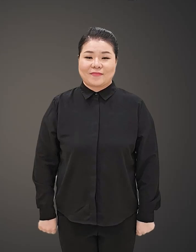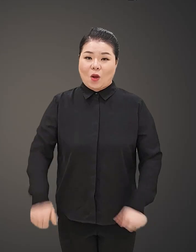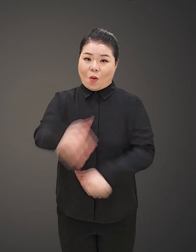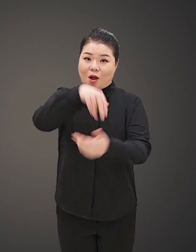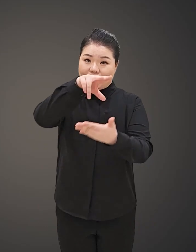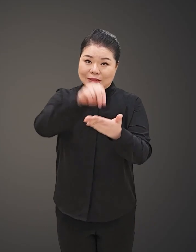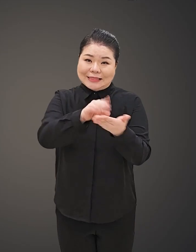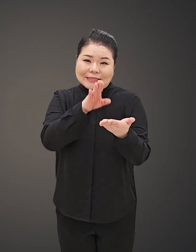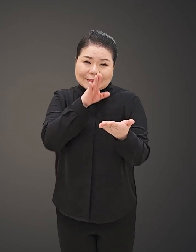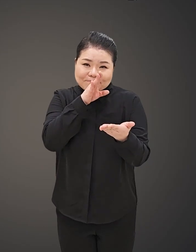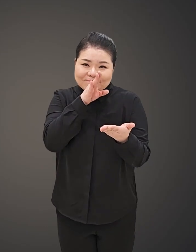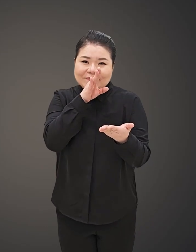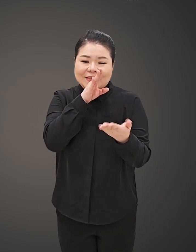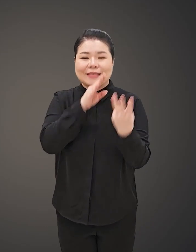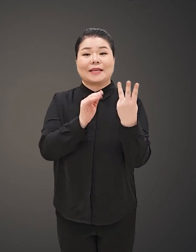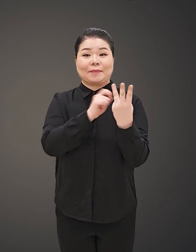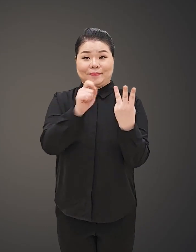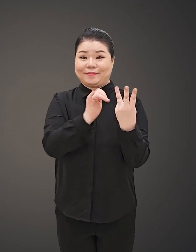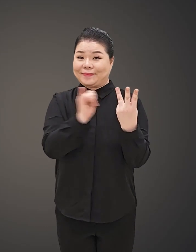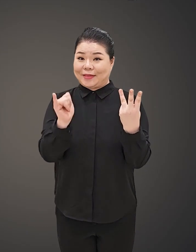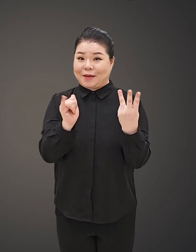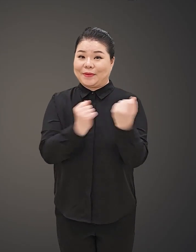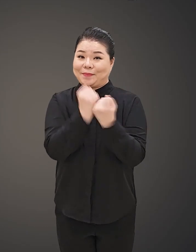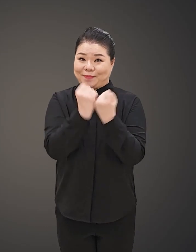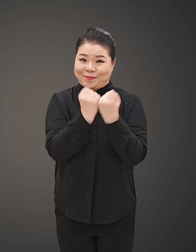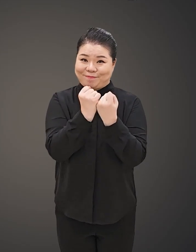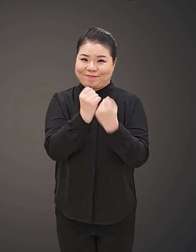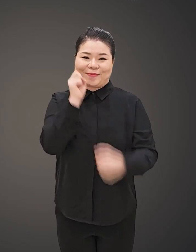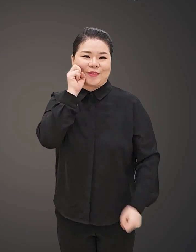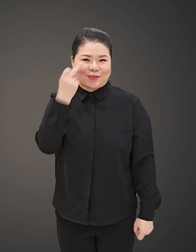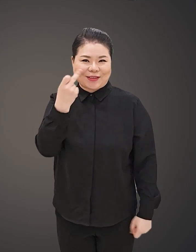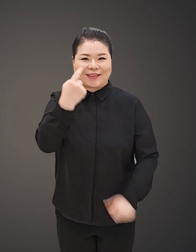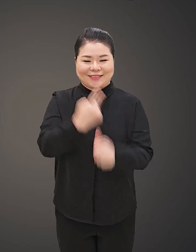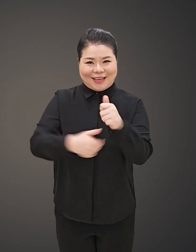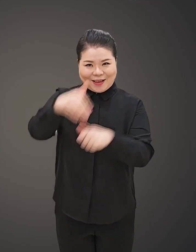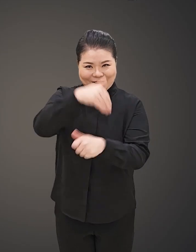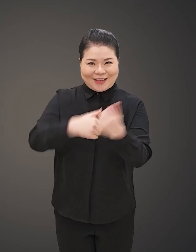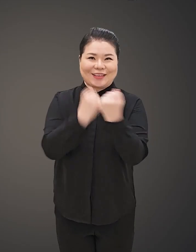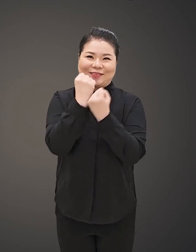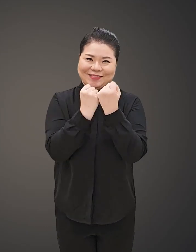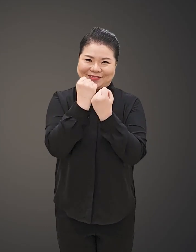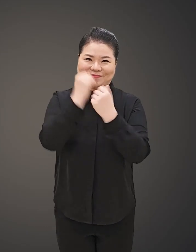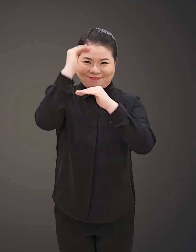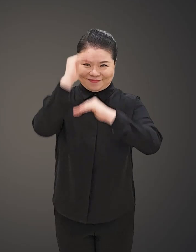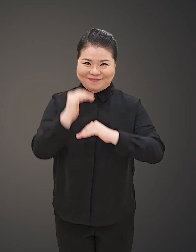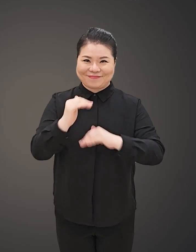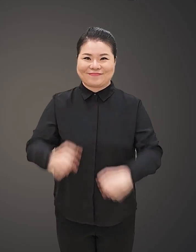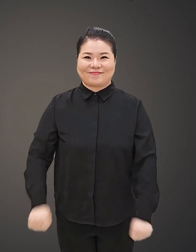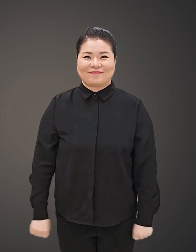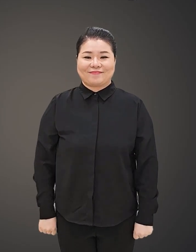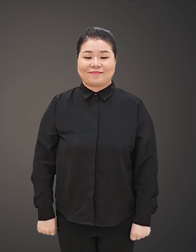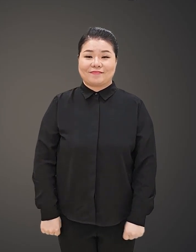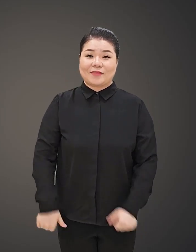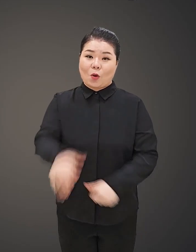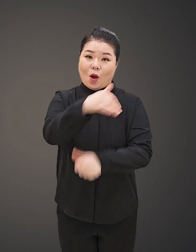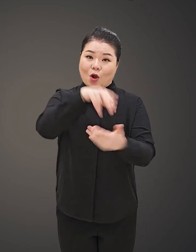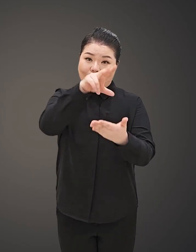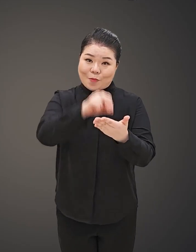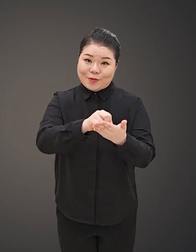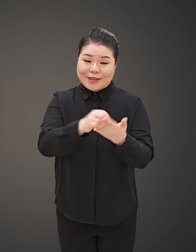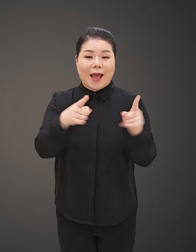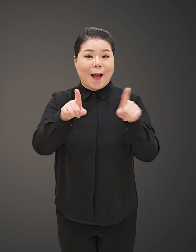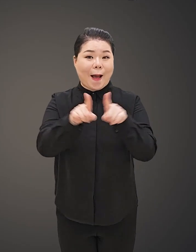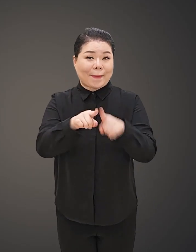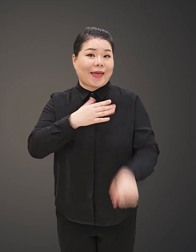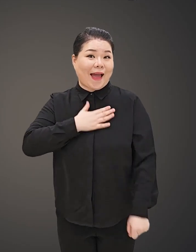환경 문제에 진심인 작가 3인이 들려주는 12달 환경 이야기. 환경 문제 같이